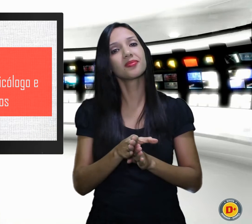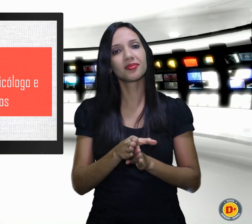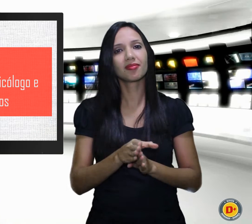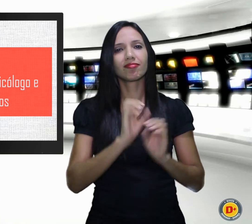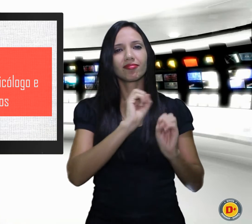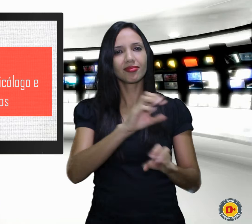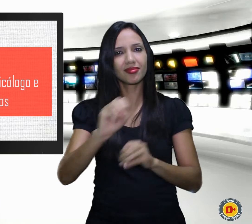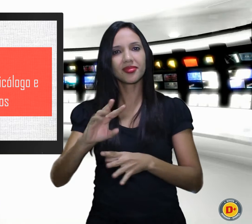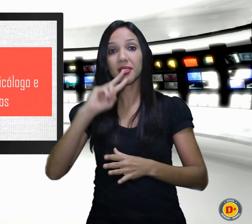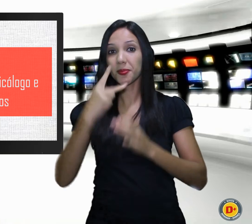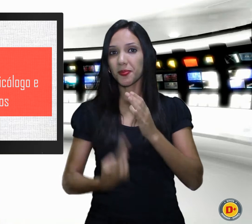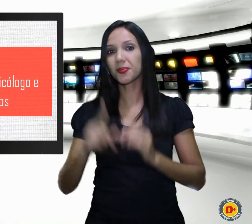surdos.